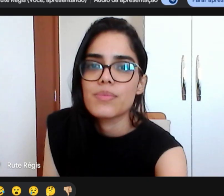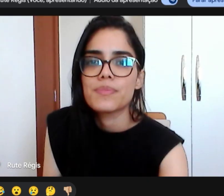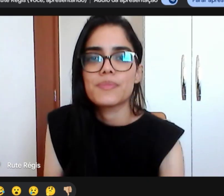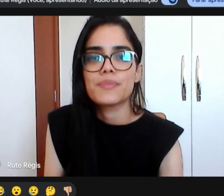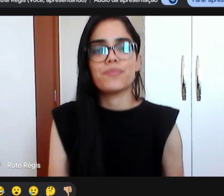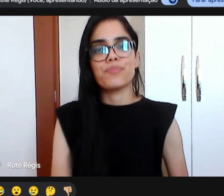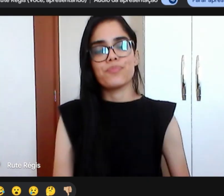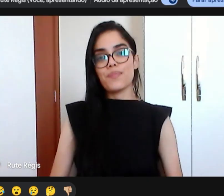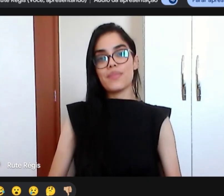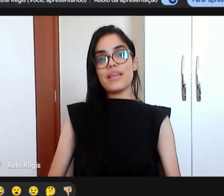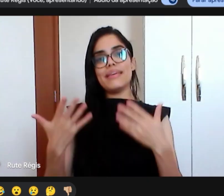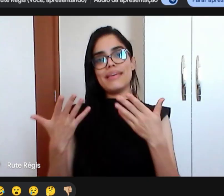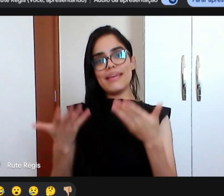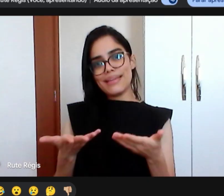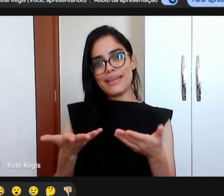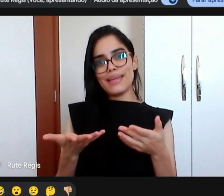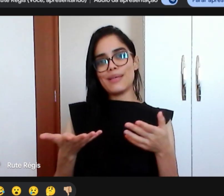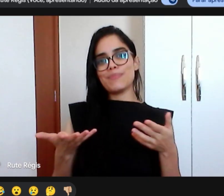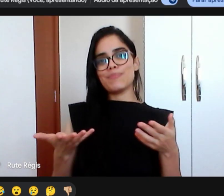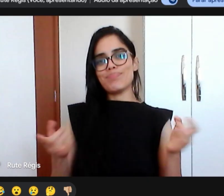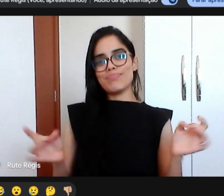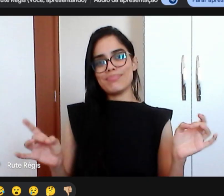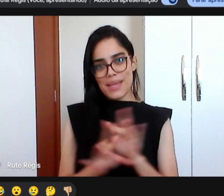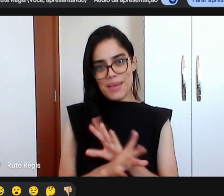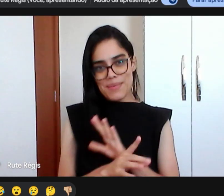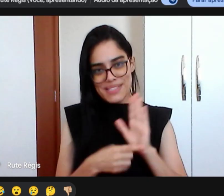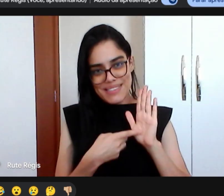Aqui uma frase,